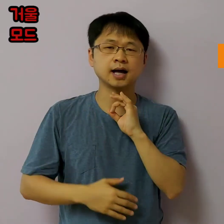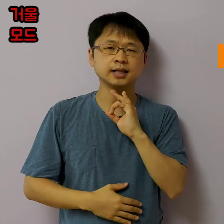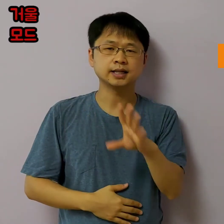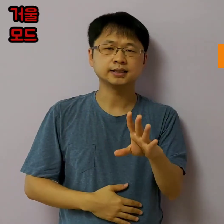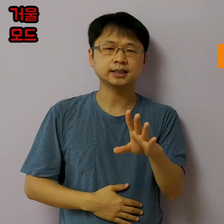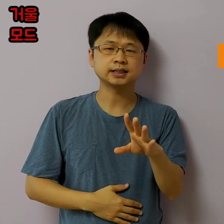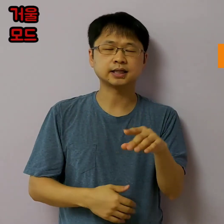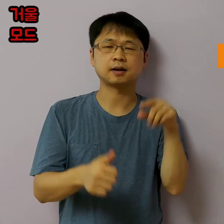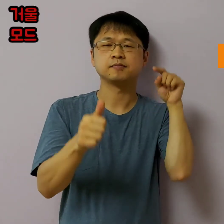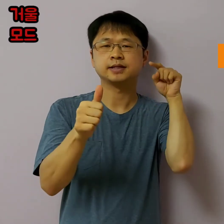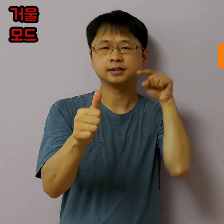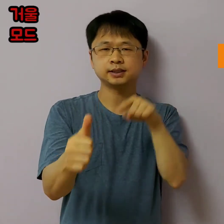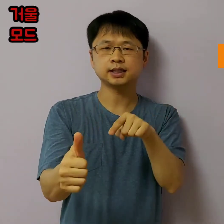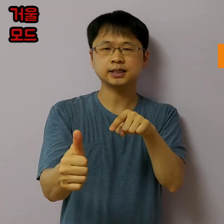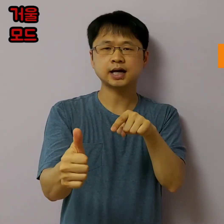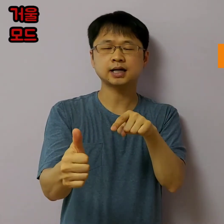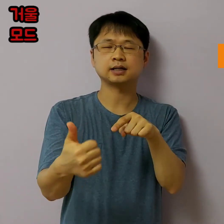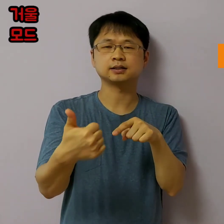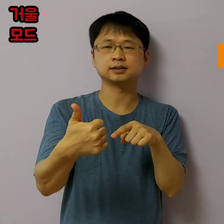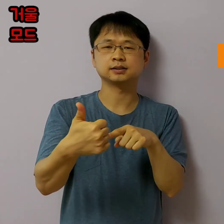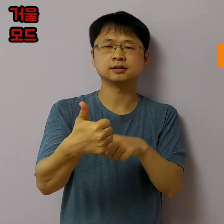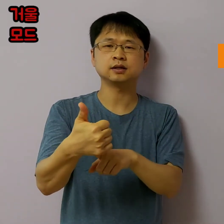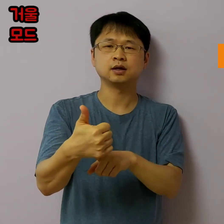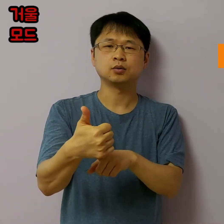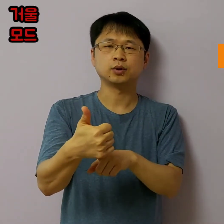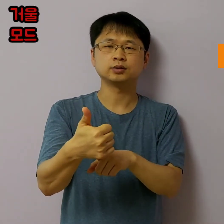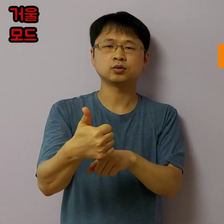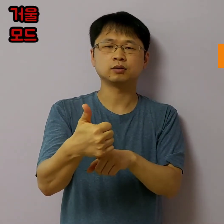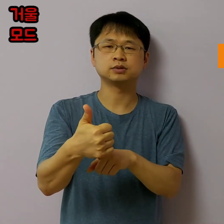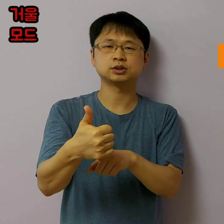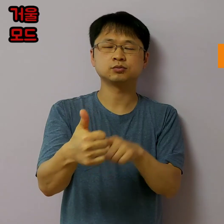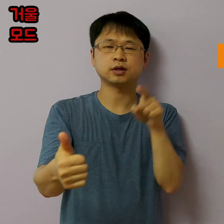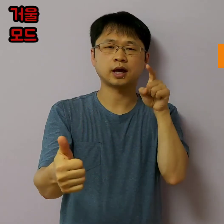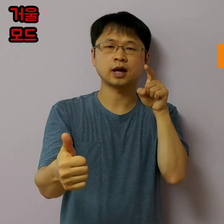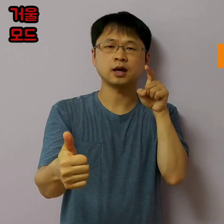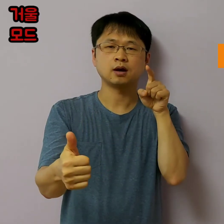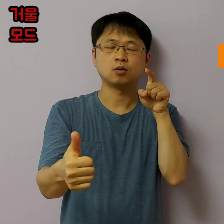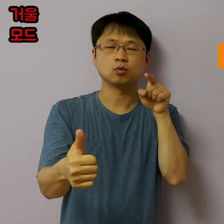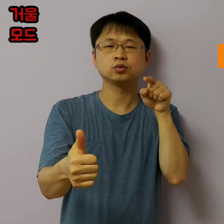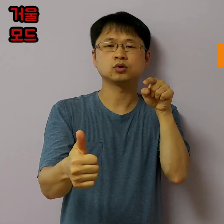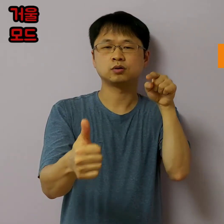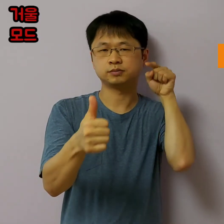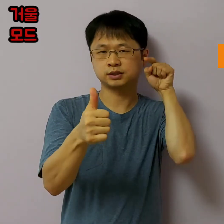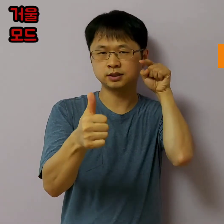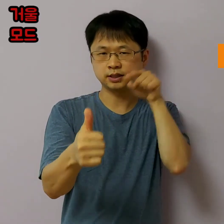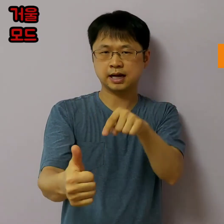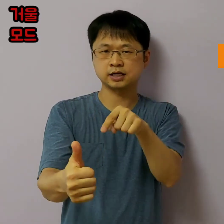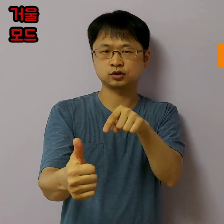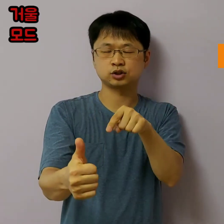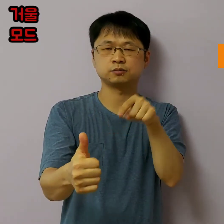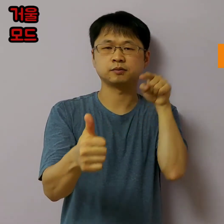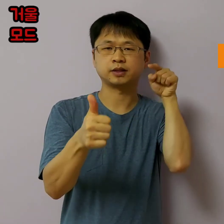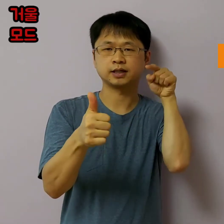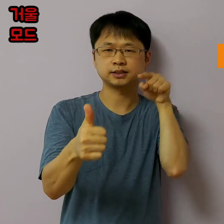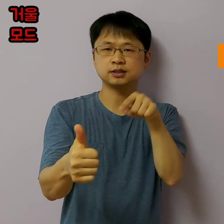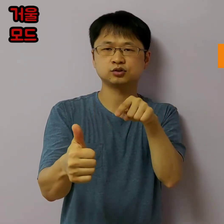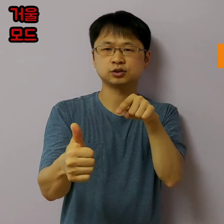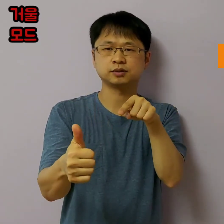고생만 시킨 사람 시키다라는 것은 왼손 엄지주먹에 오른손 검지를 가리켜 주시면 됩니다. 찔러 주시면